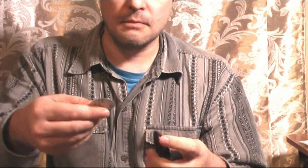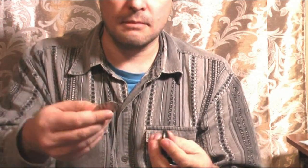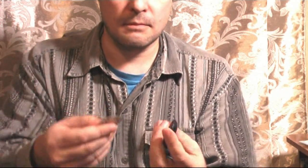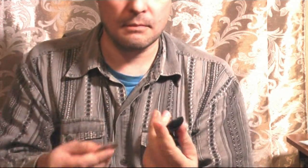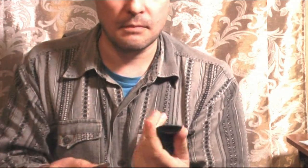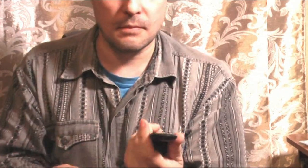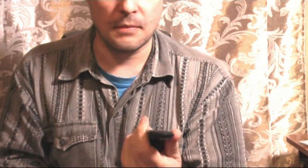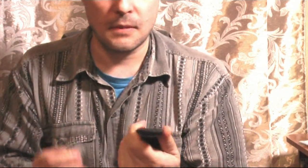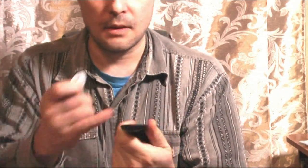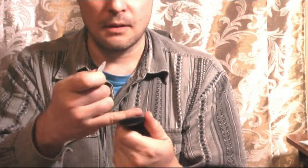основной состав